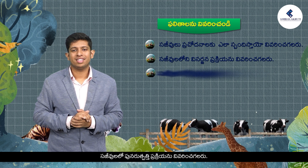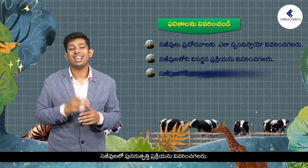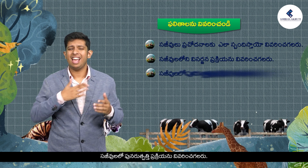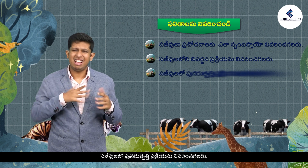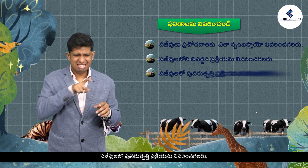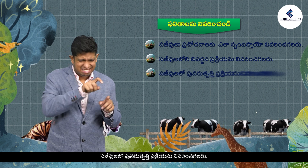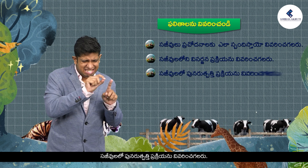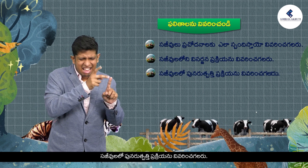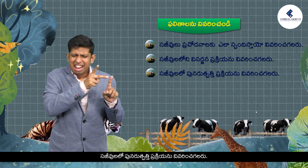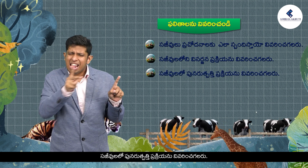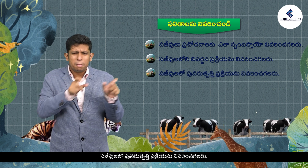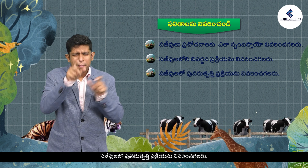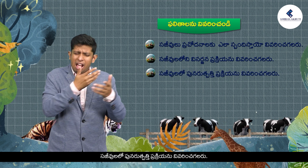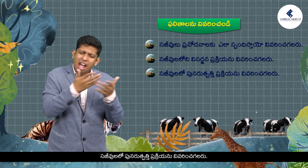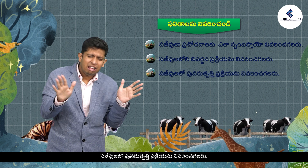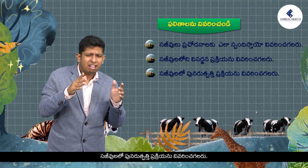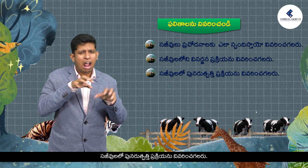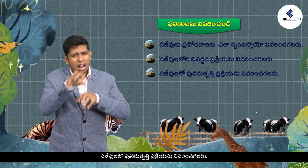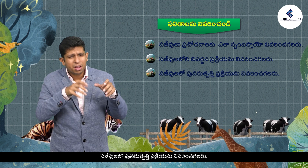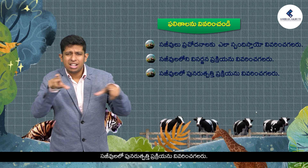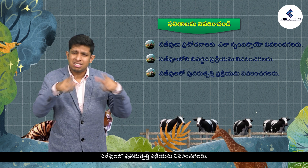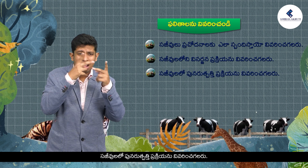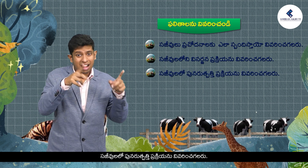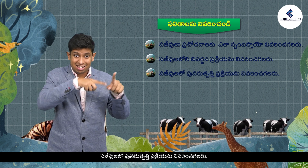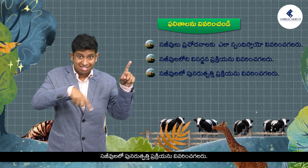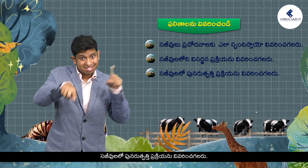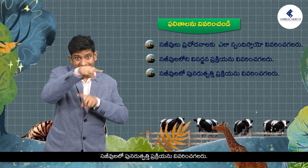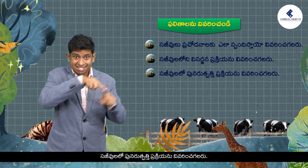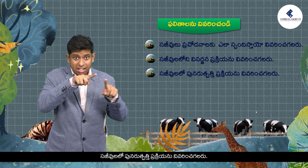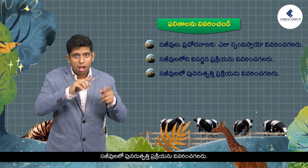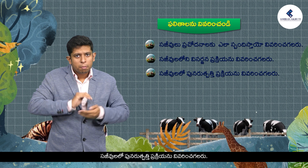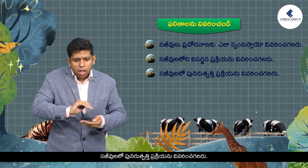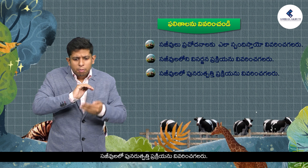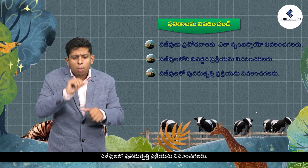సజీవులలో పునరుత్పత్తి ప్రక్రియను వివరించగలరు.